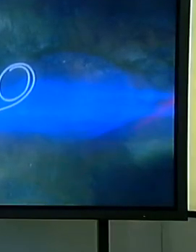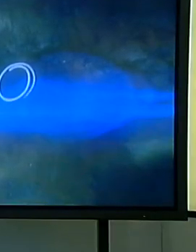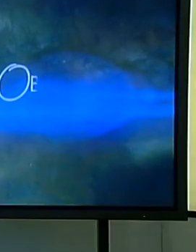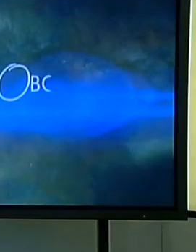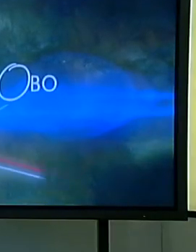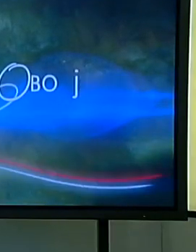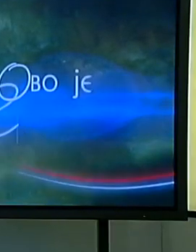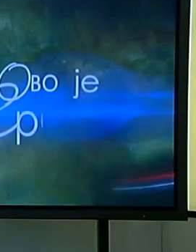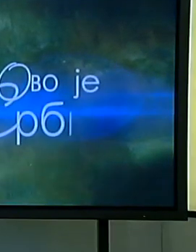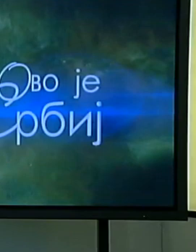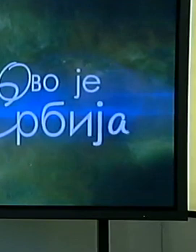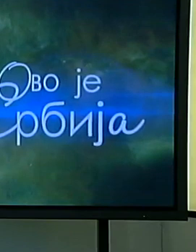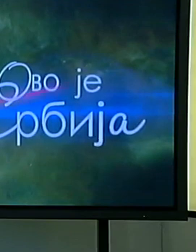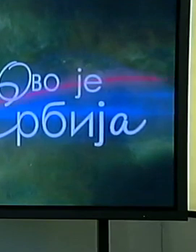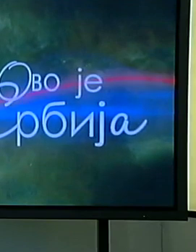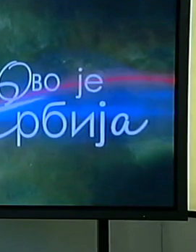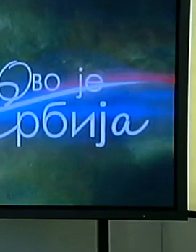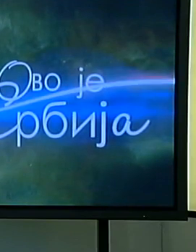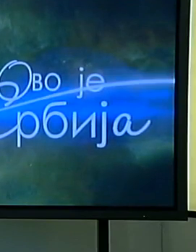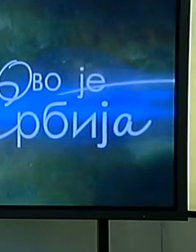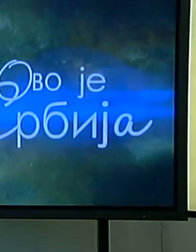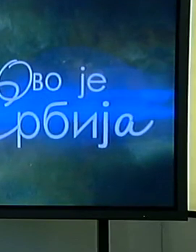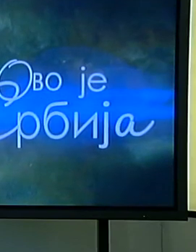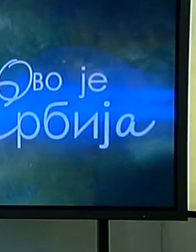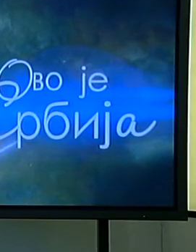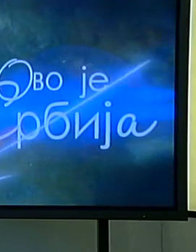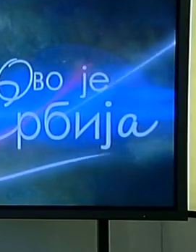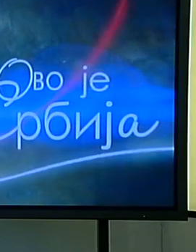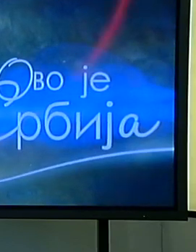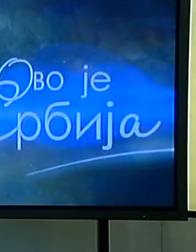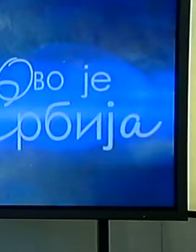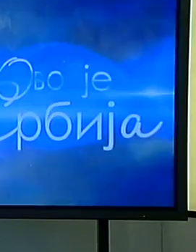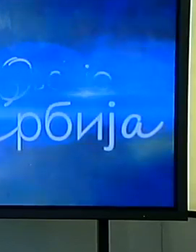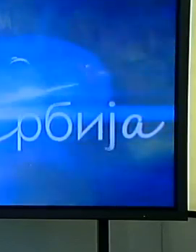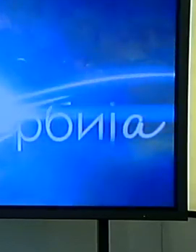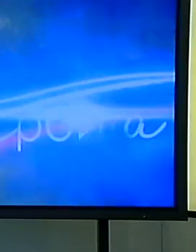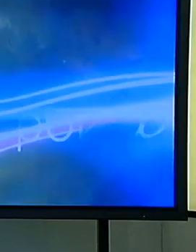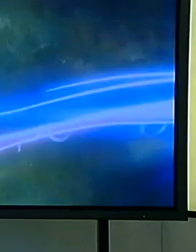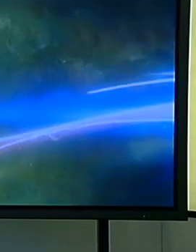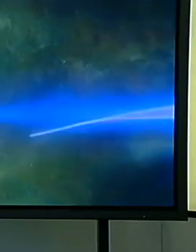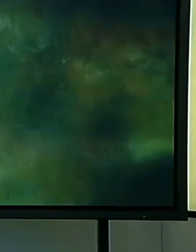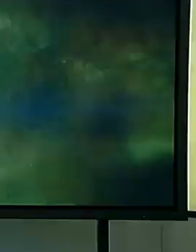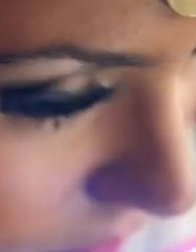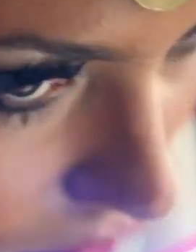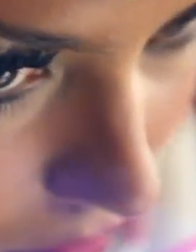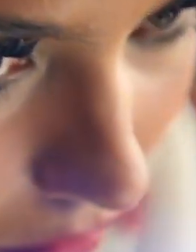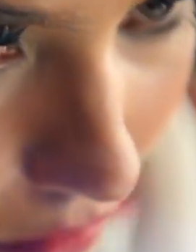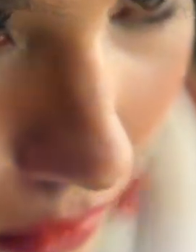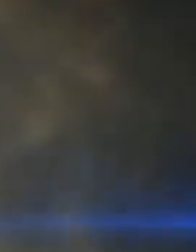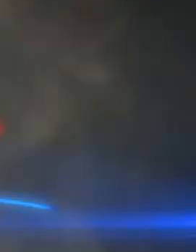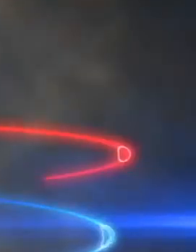Vreme za vesti na znakovnom jeziku. Pozivam vas da i posle ostanete sa nama. Vodimo vas u Šabac.